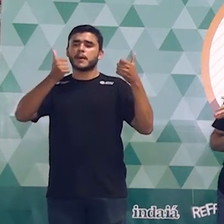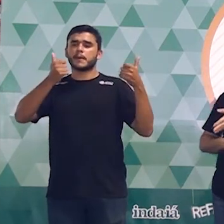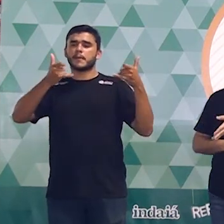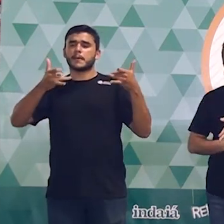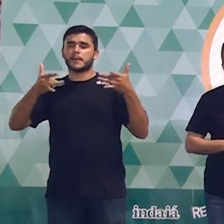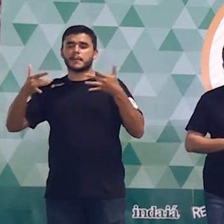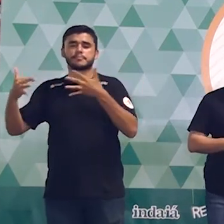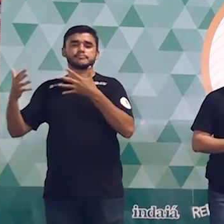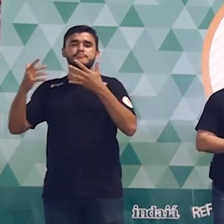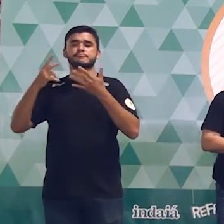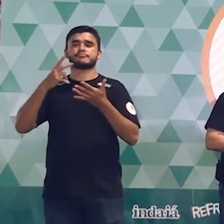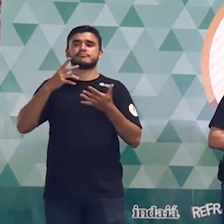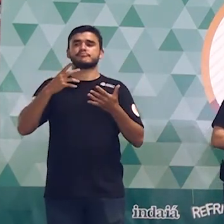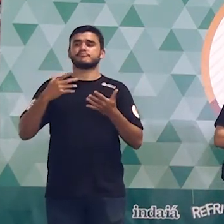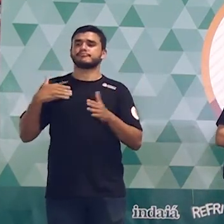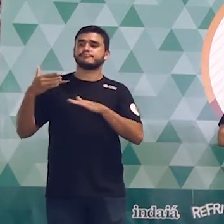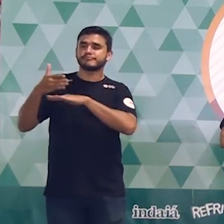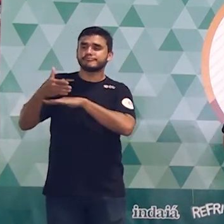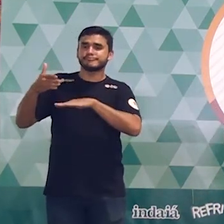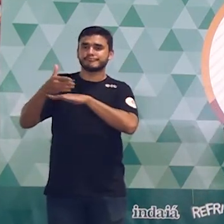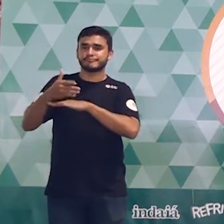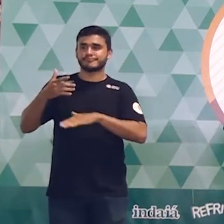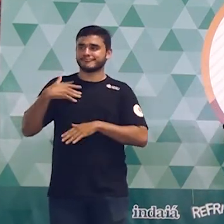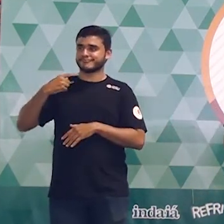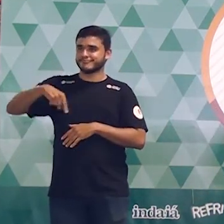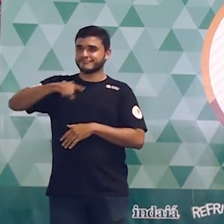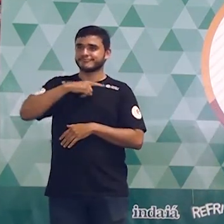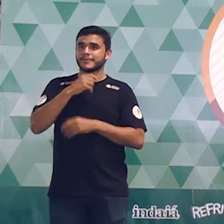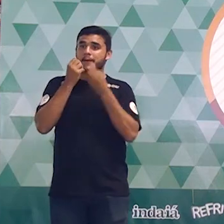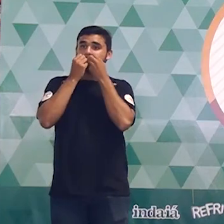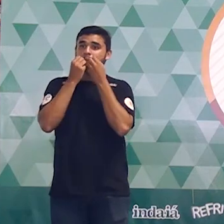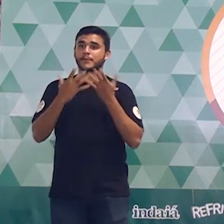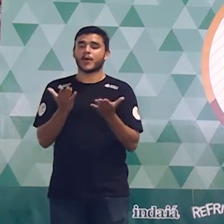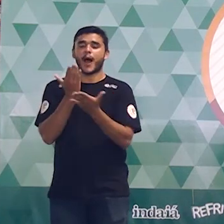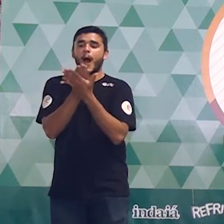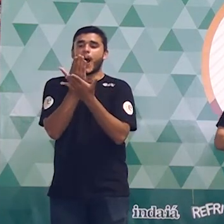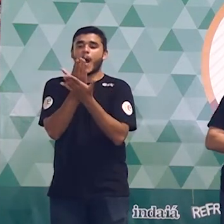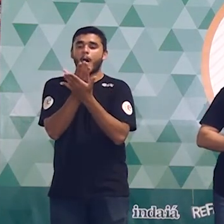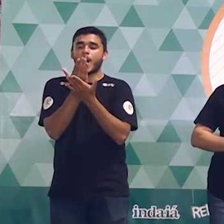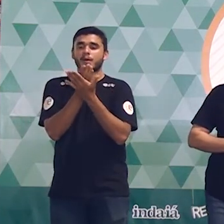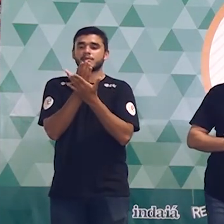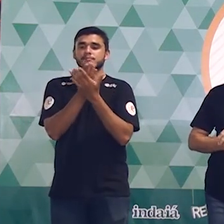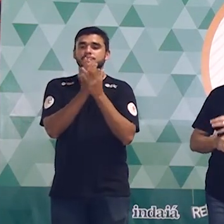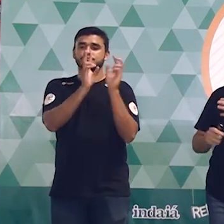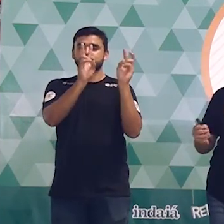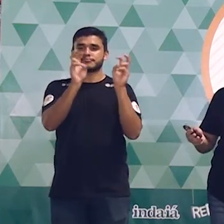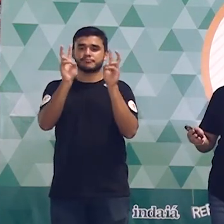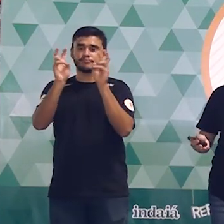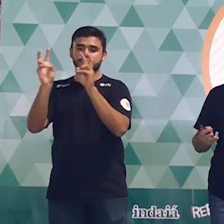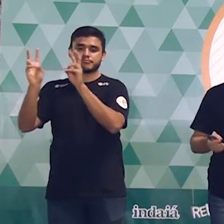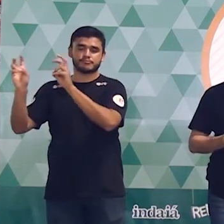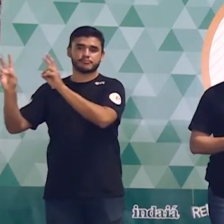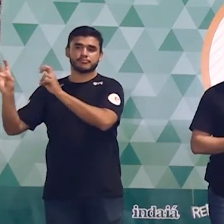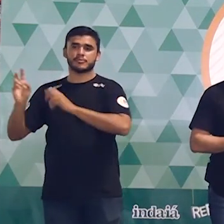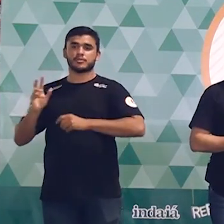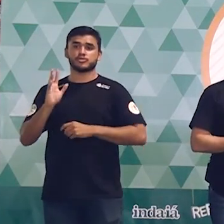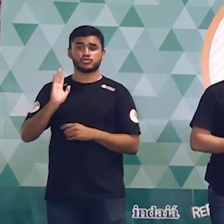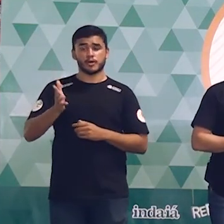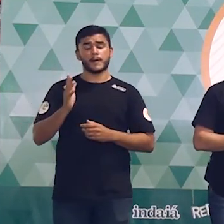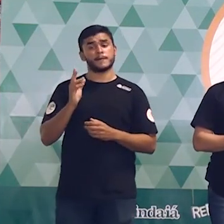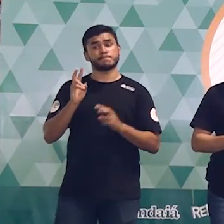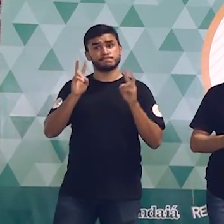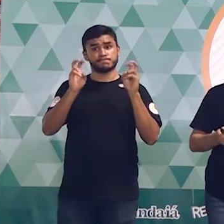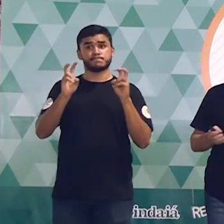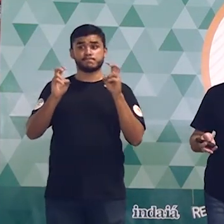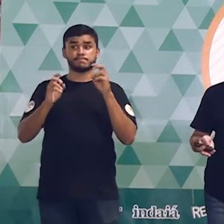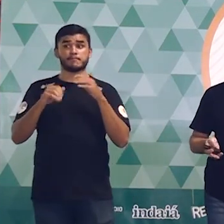até esse momento para o Enem. Quem já viu as outras aulas, a gente já falou vários dos pontos mais fortes, como